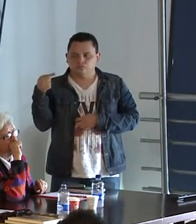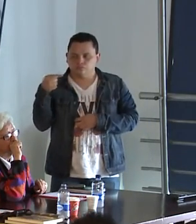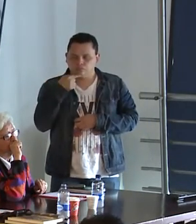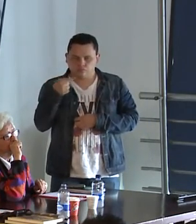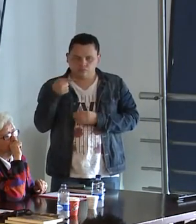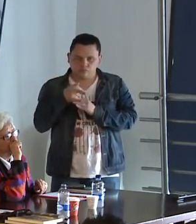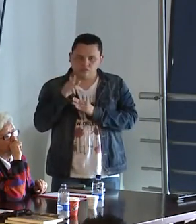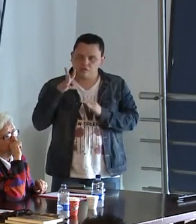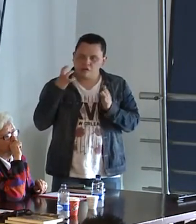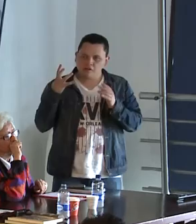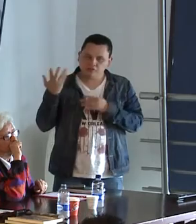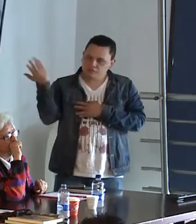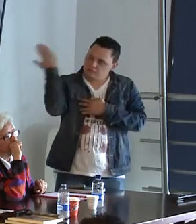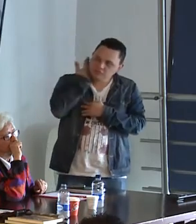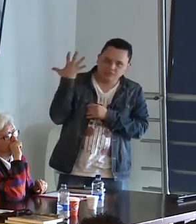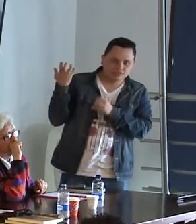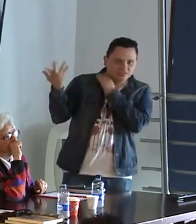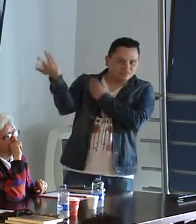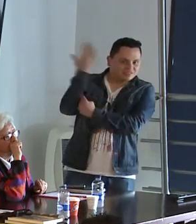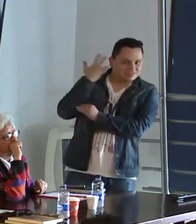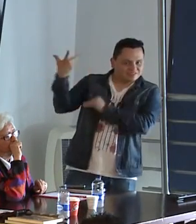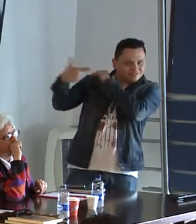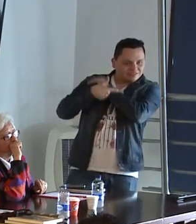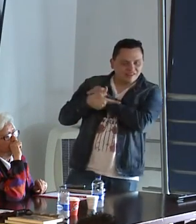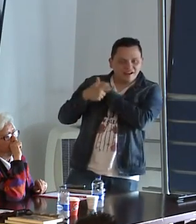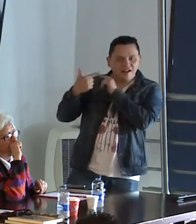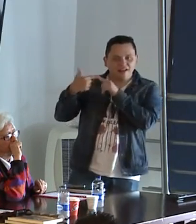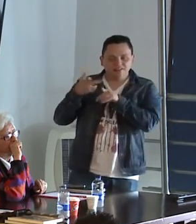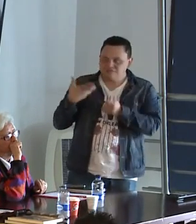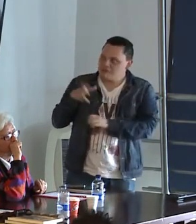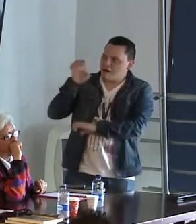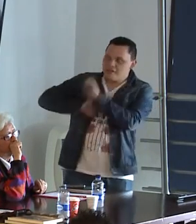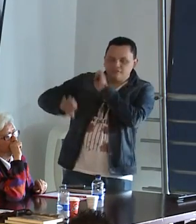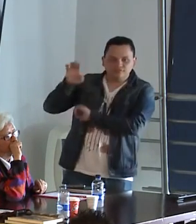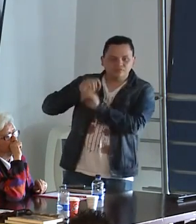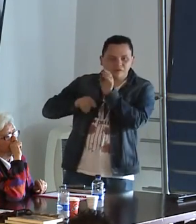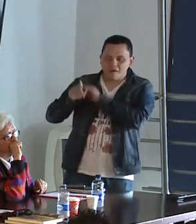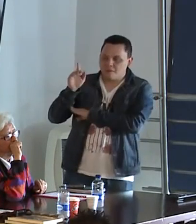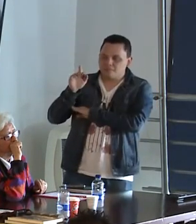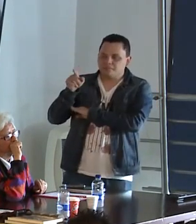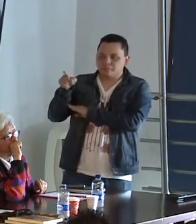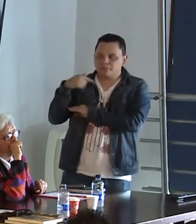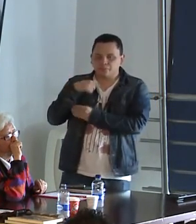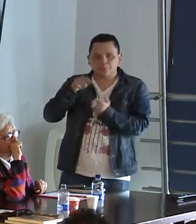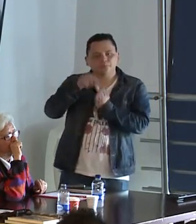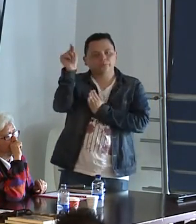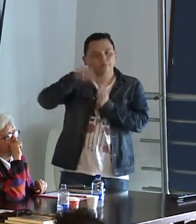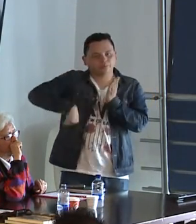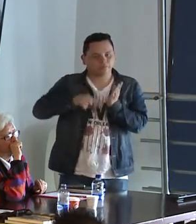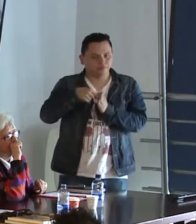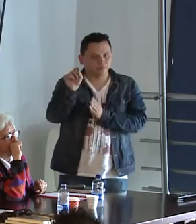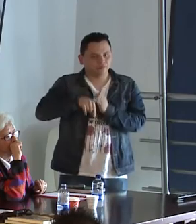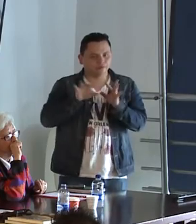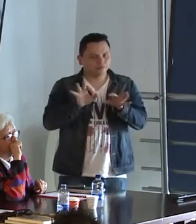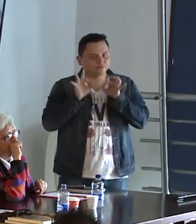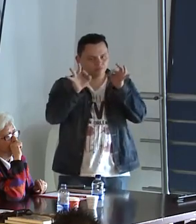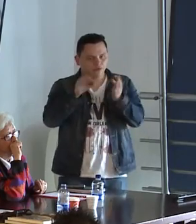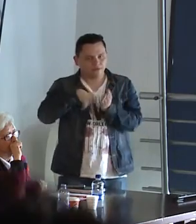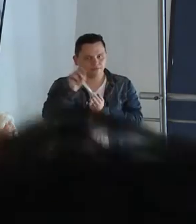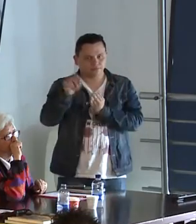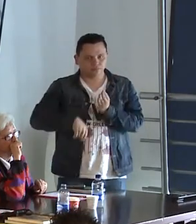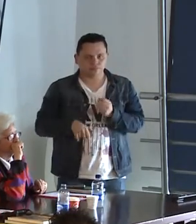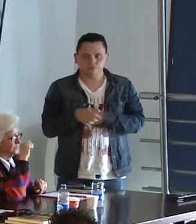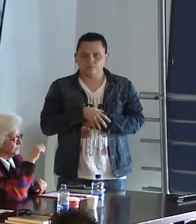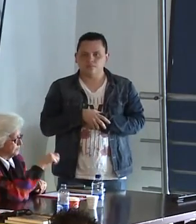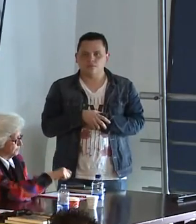hacha con la que nos quiere cortar la cabeza, estamos peleando nuestra acreditación de calidad, ¿no es